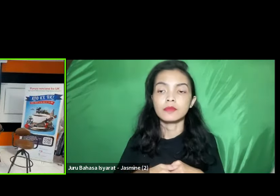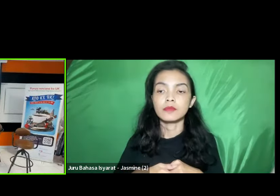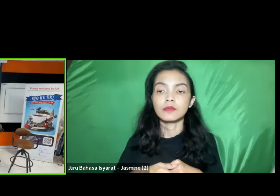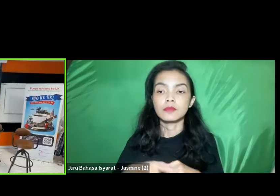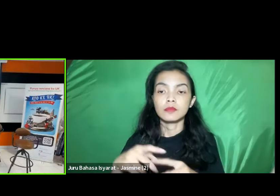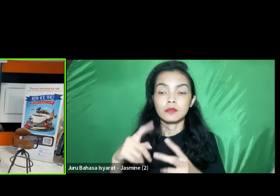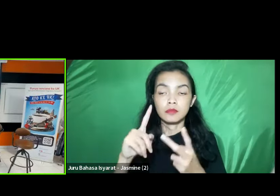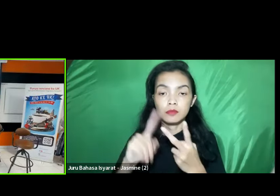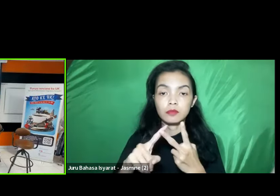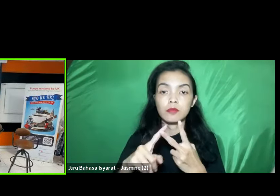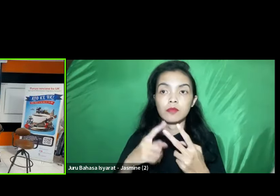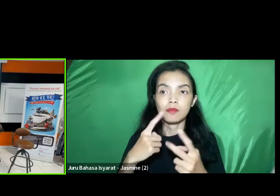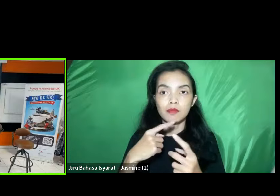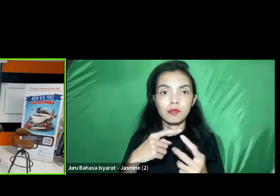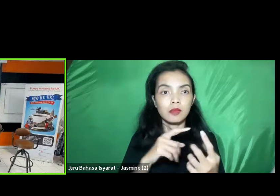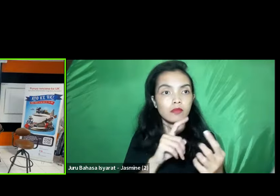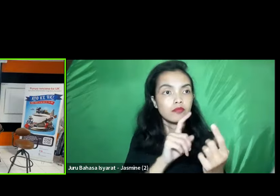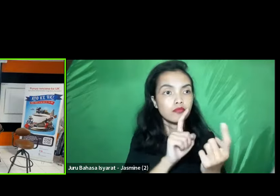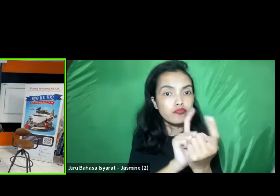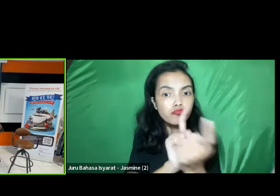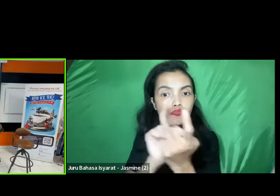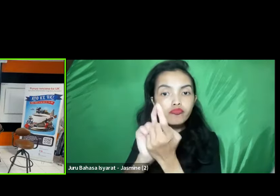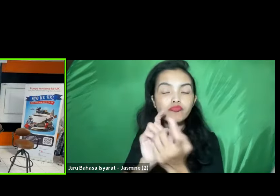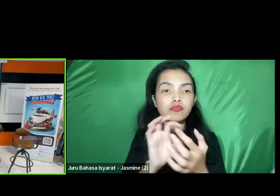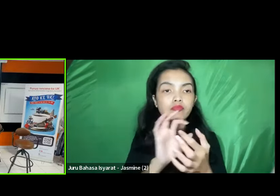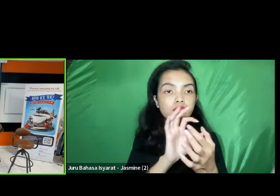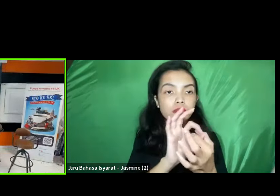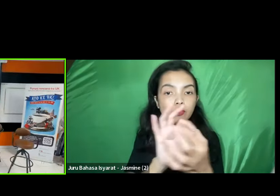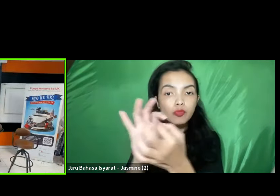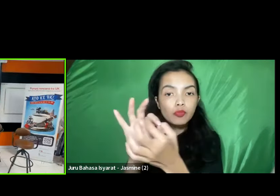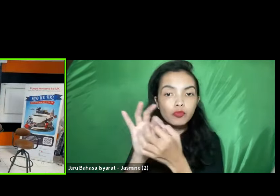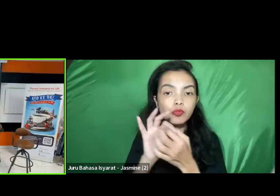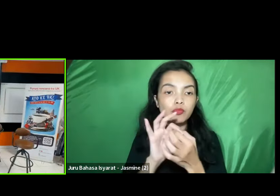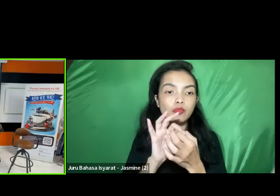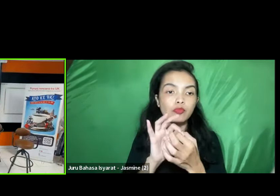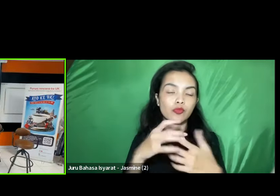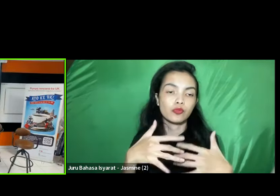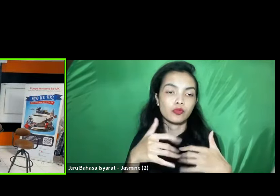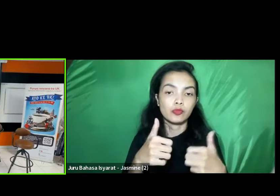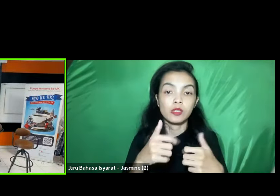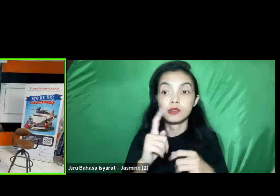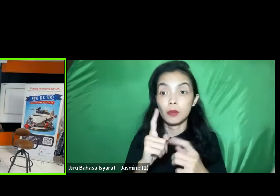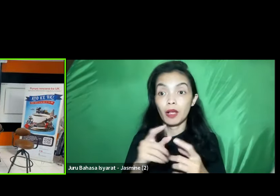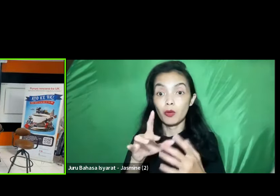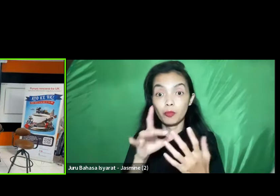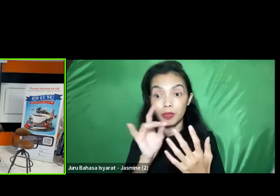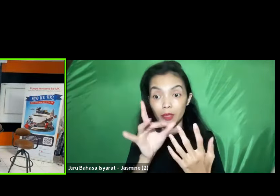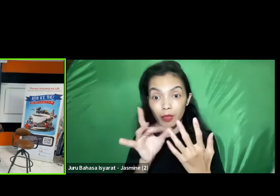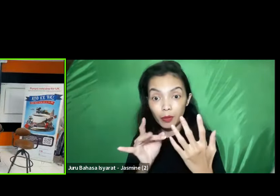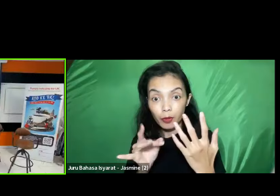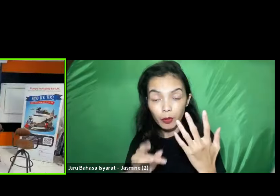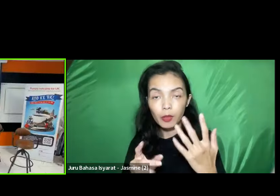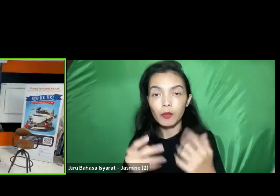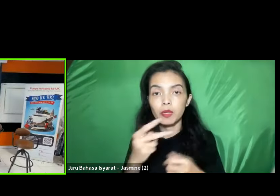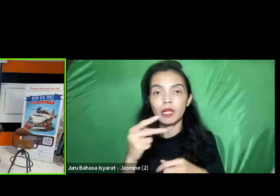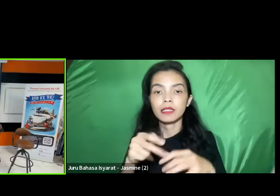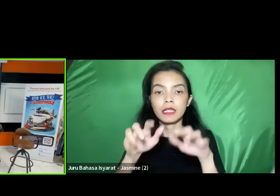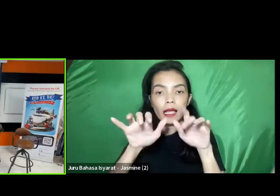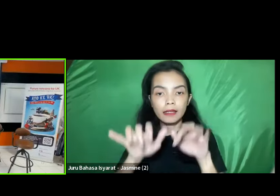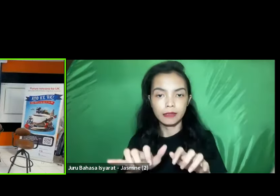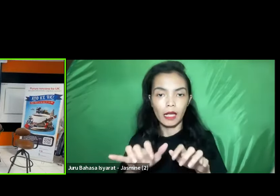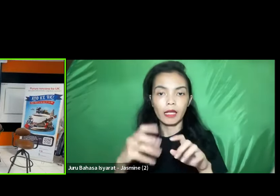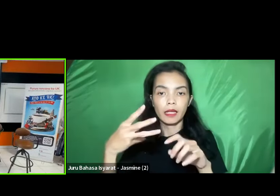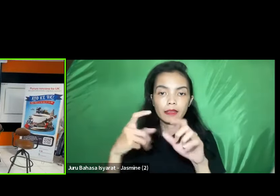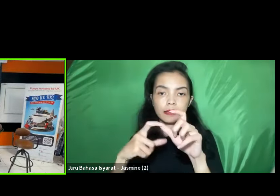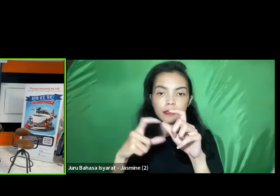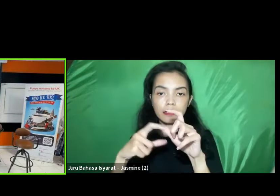mendapatkan Network yang sangat baik karena akuakinnyaud Pas punya Val meluudah punya value